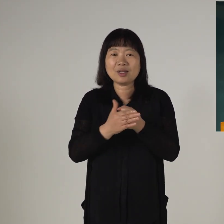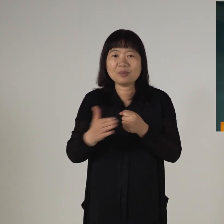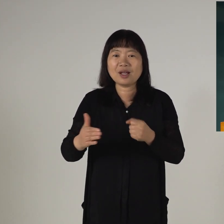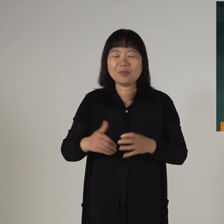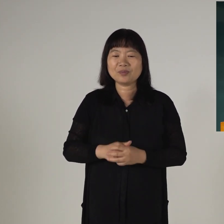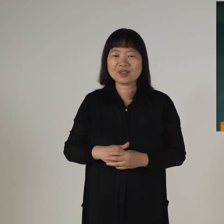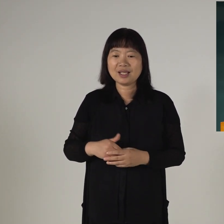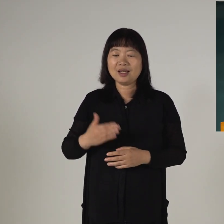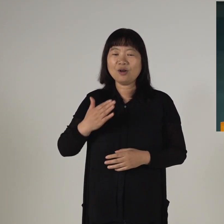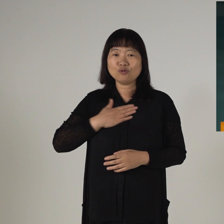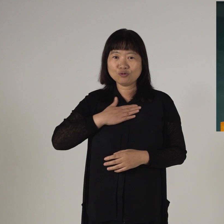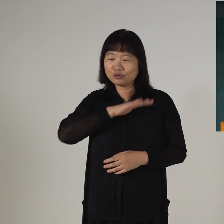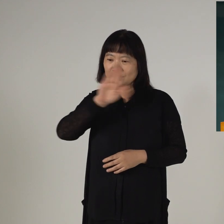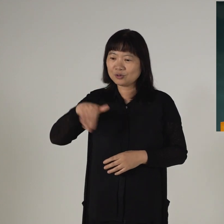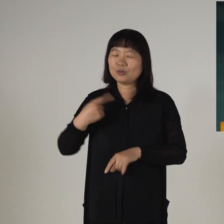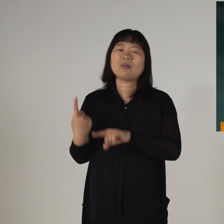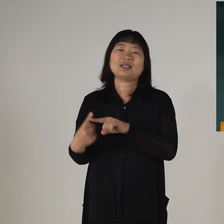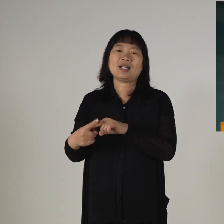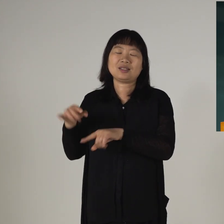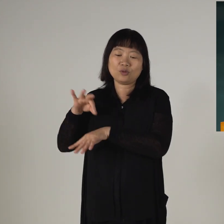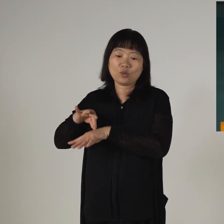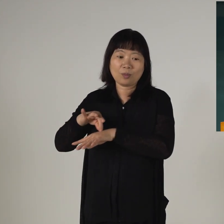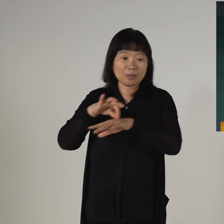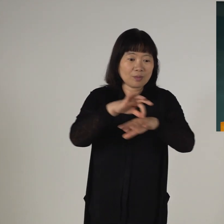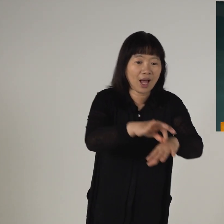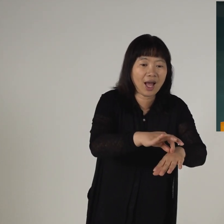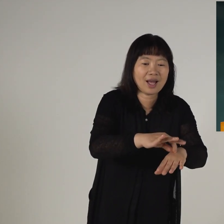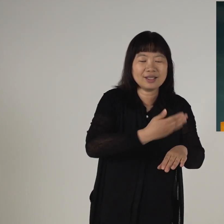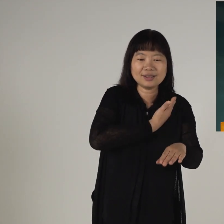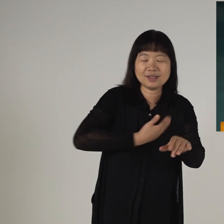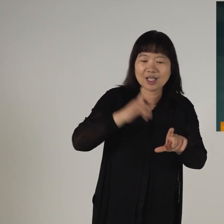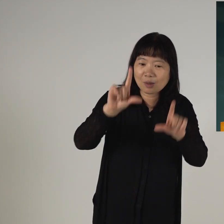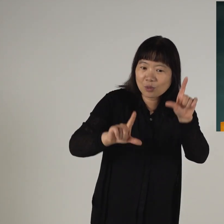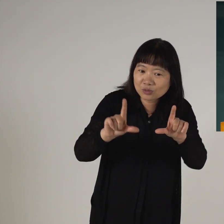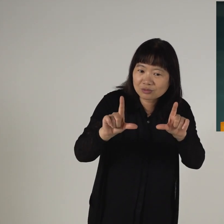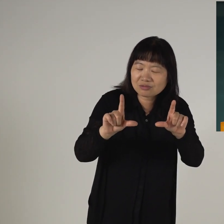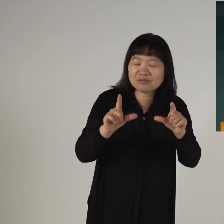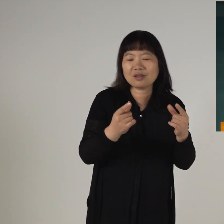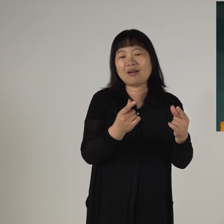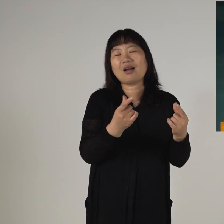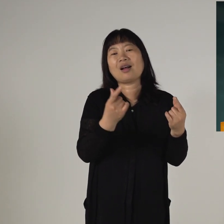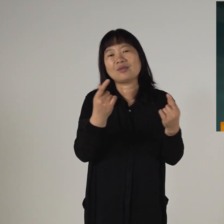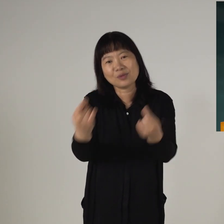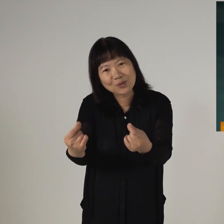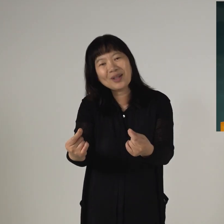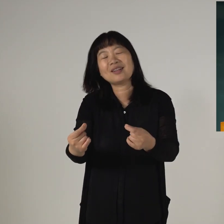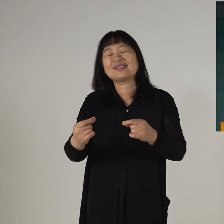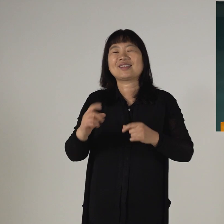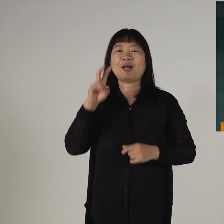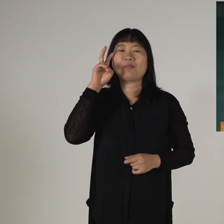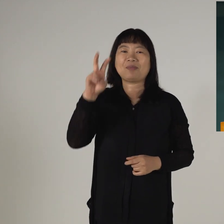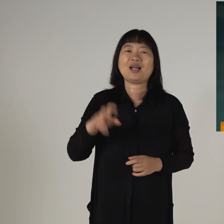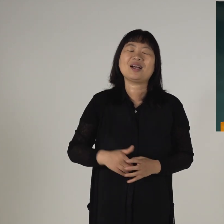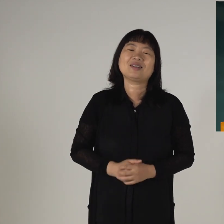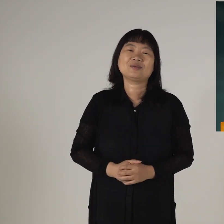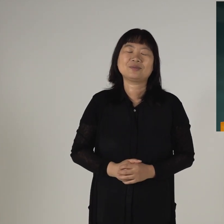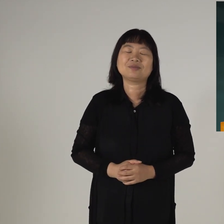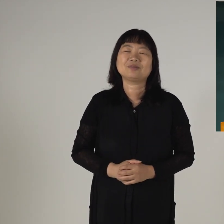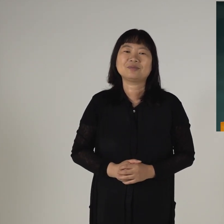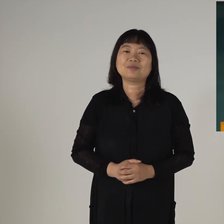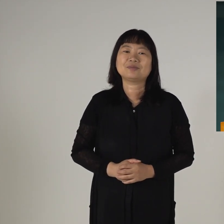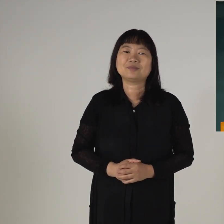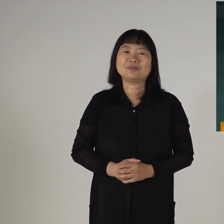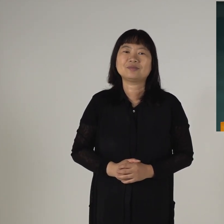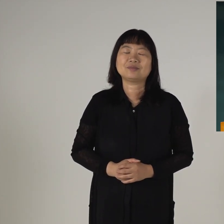우리인들 그 시대에 이 자리에 있었다면 크게 다르지 않은 정도가 아니라 아마 저서부터 똑같았을